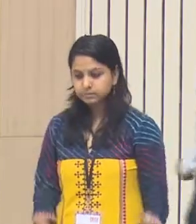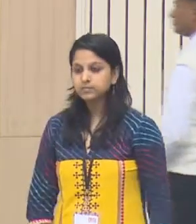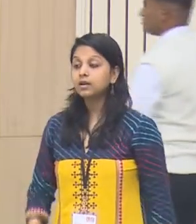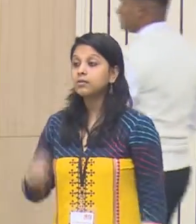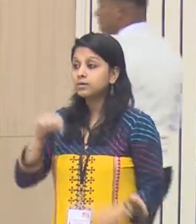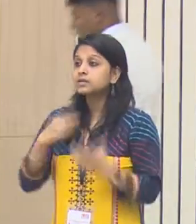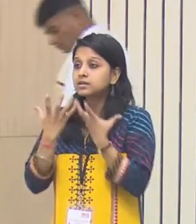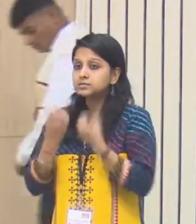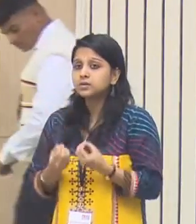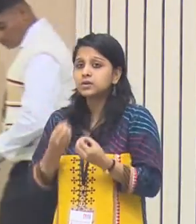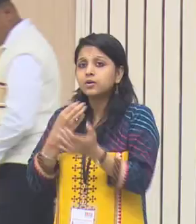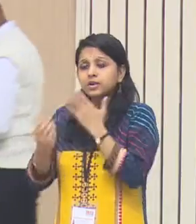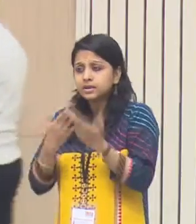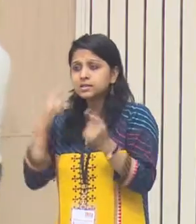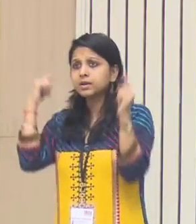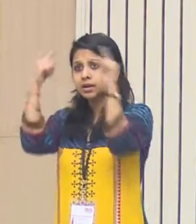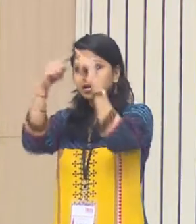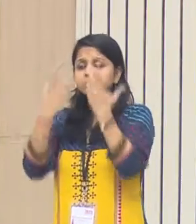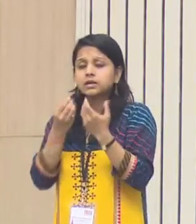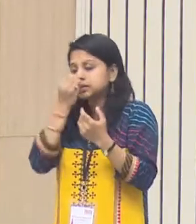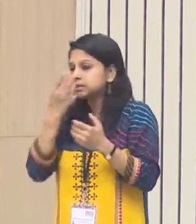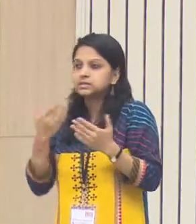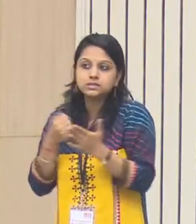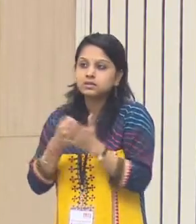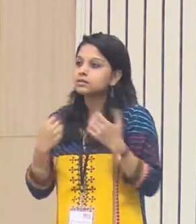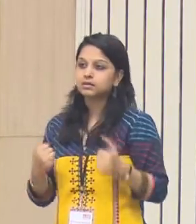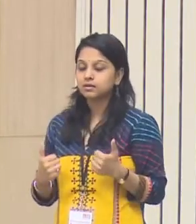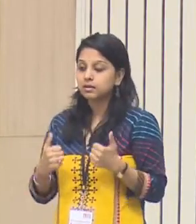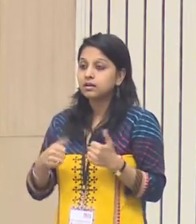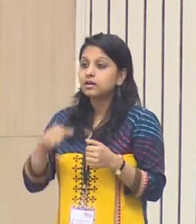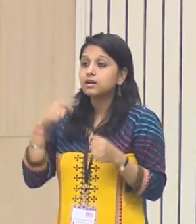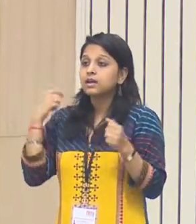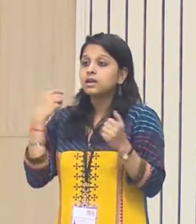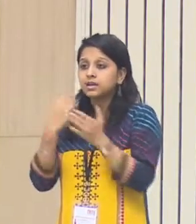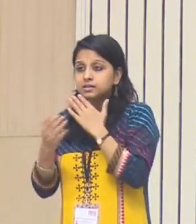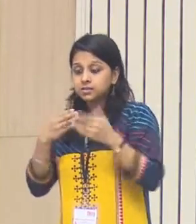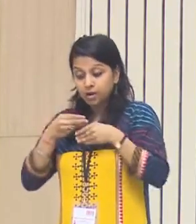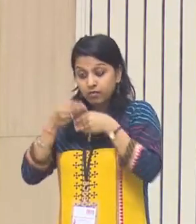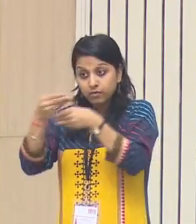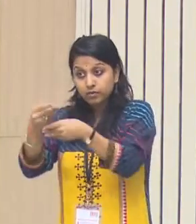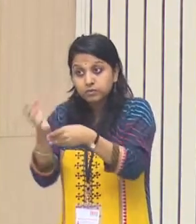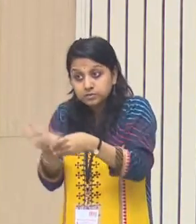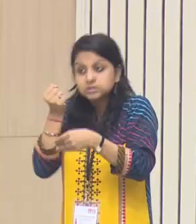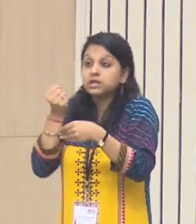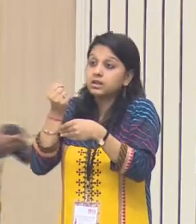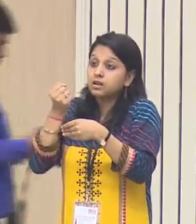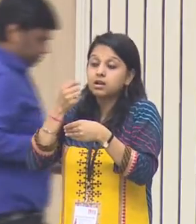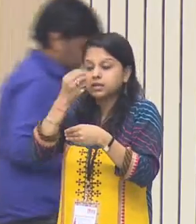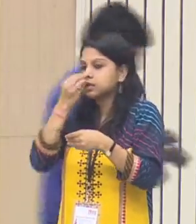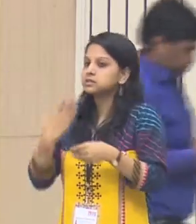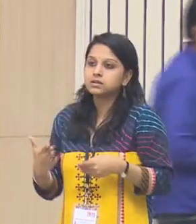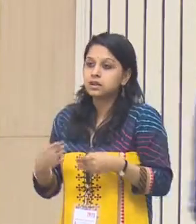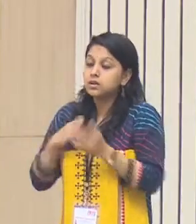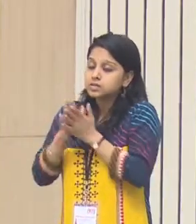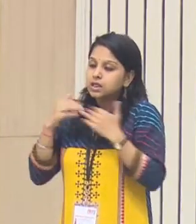मैं इतना जानता हूं कि किसी मकाम पर पहुंचना आसान काम नहीं होता, किसी भी अवार्ड को जीतना आसान नहीं होता, उसके